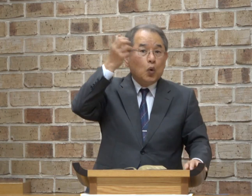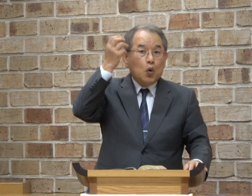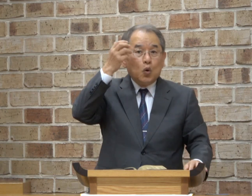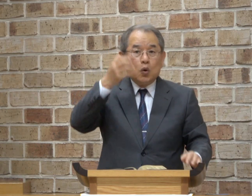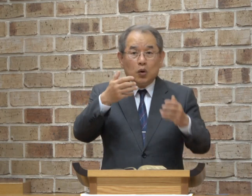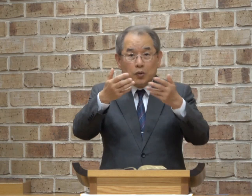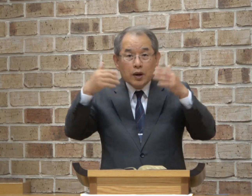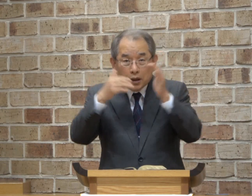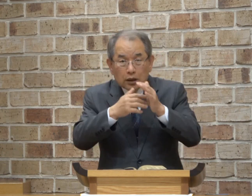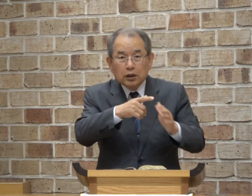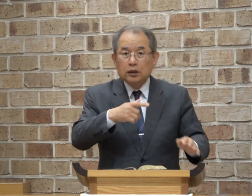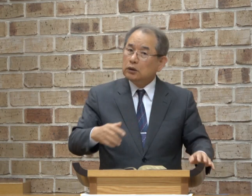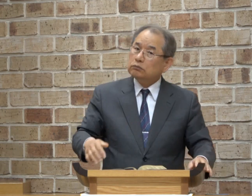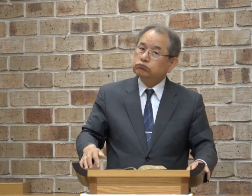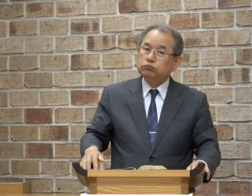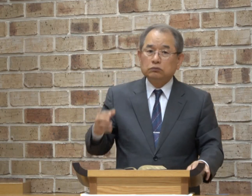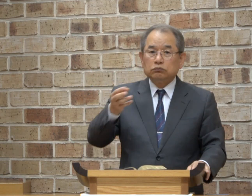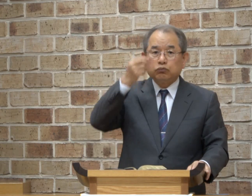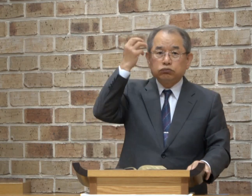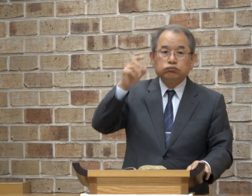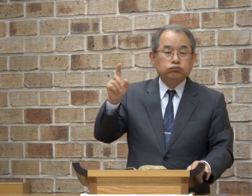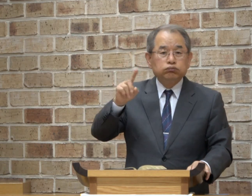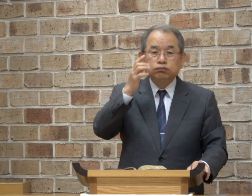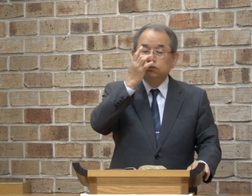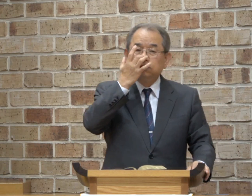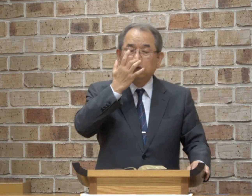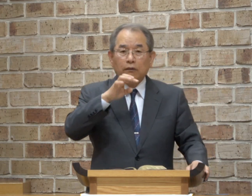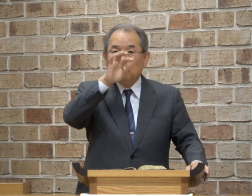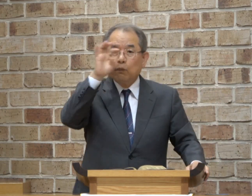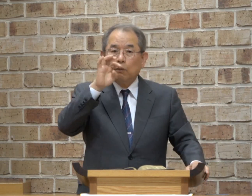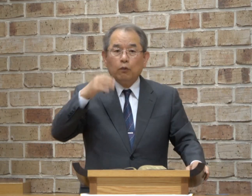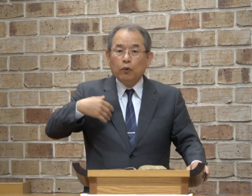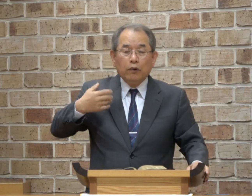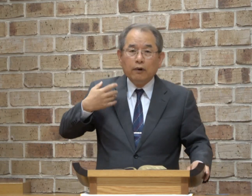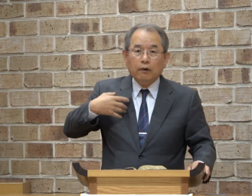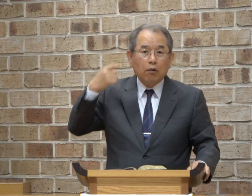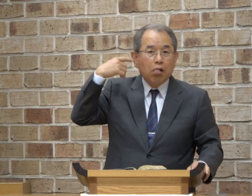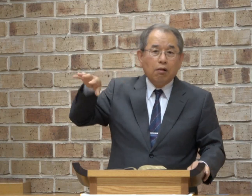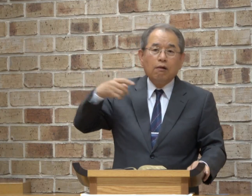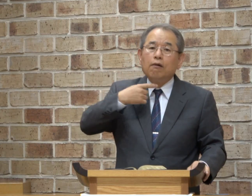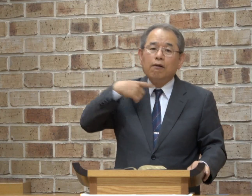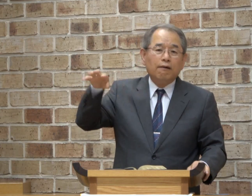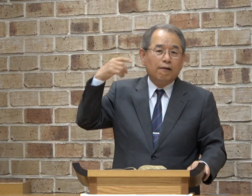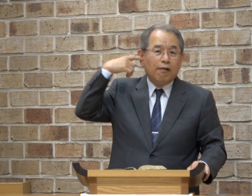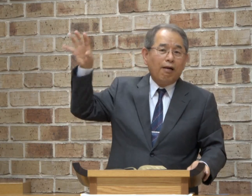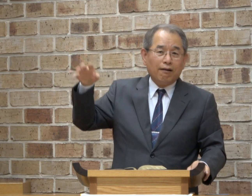믿을 때에 성령을 받았느냐? 이 질문에 대해서 정확한 의미를 깨달습니다.